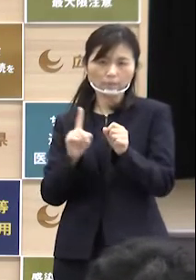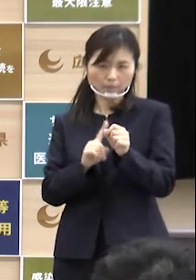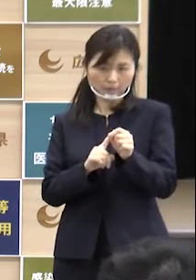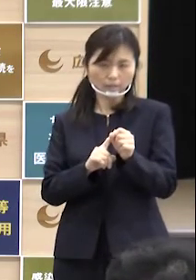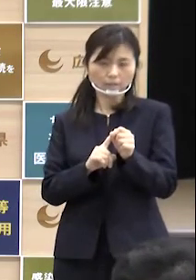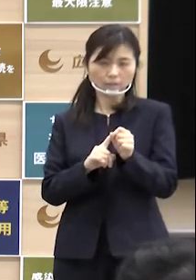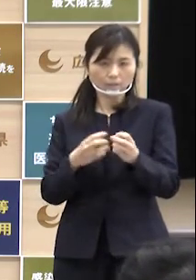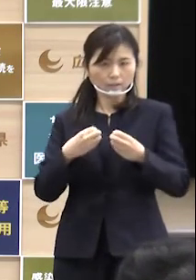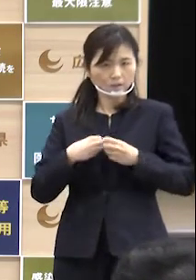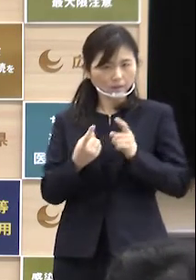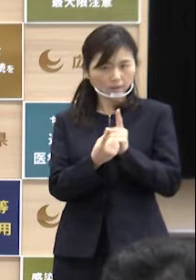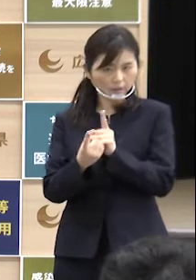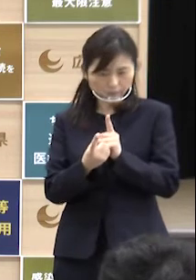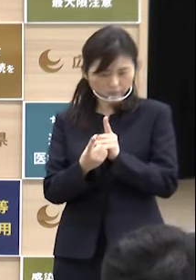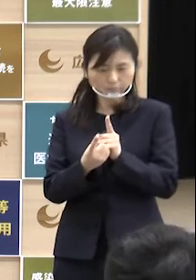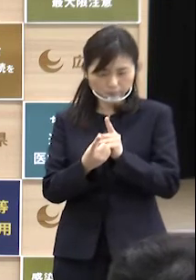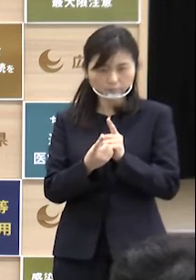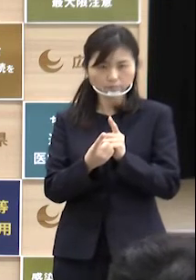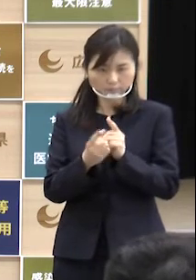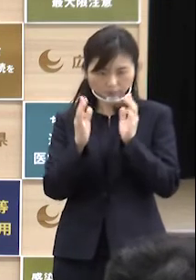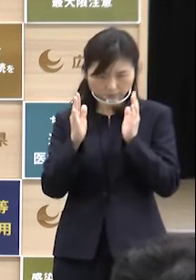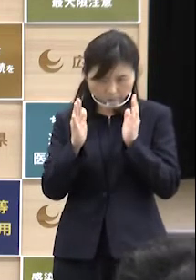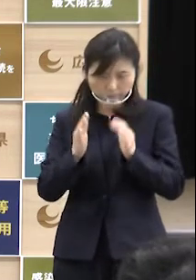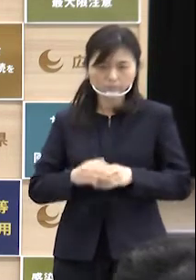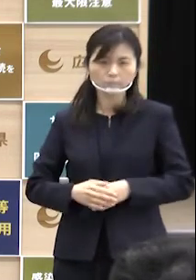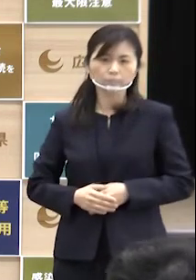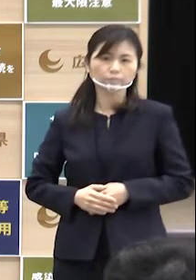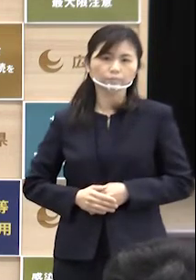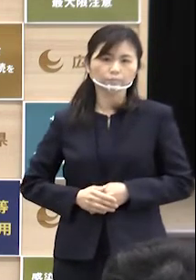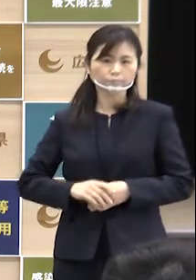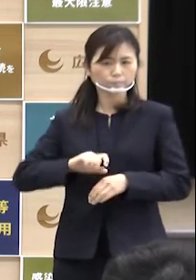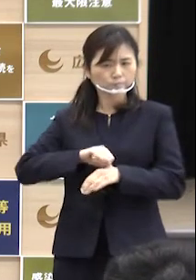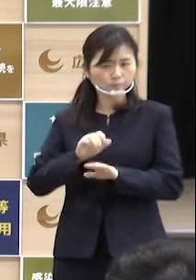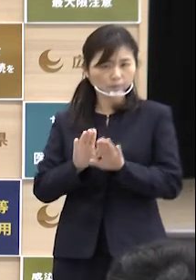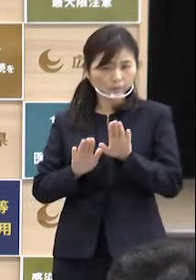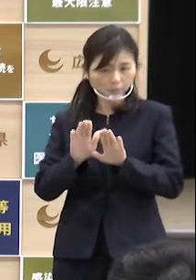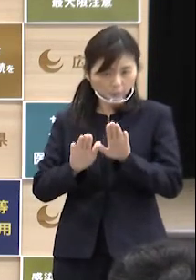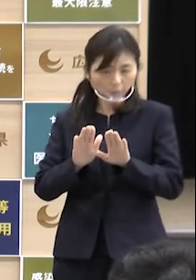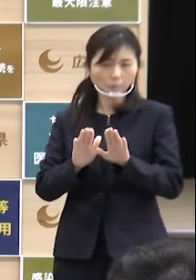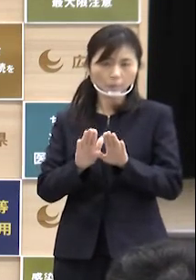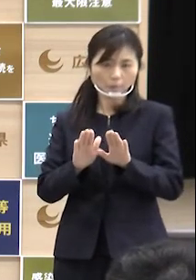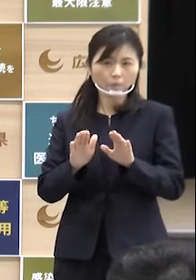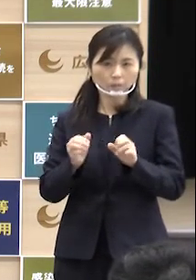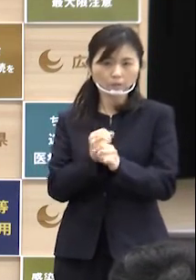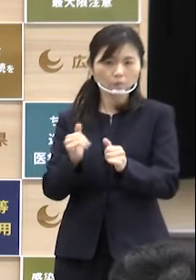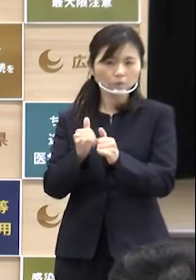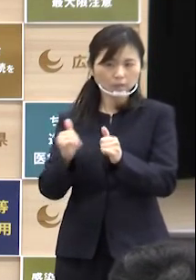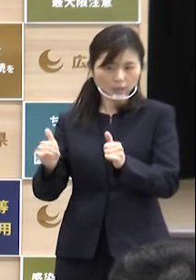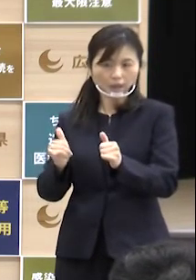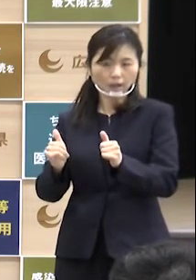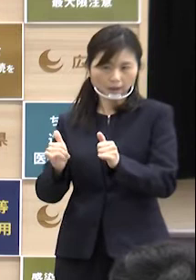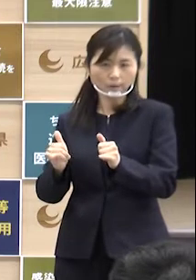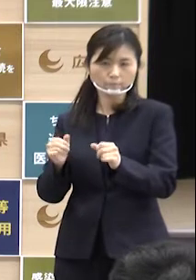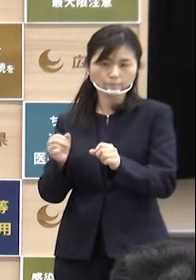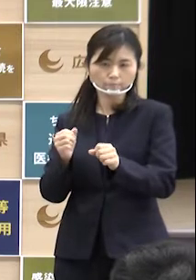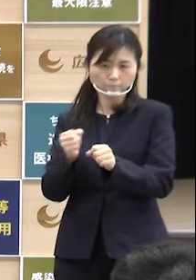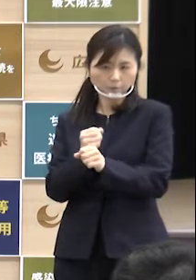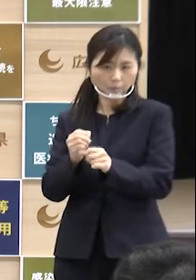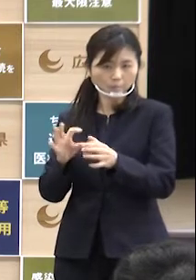感染対策に注力してまいります。そして極めて厳しい状況にある県内事業者の事業継続と雇用維持を支